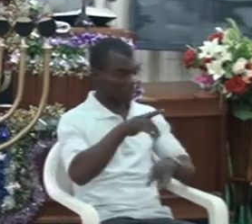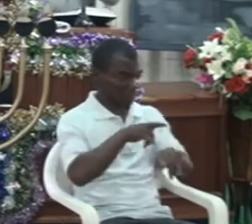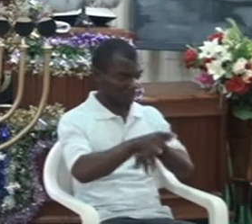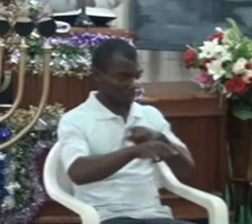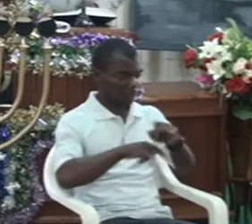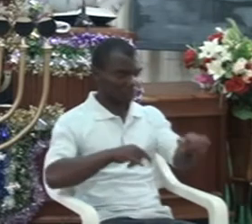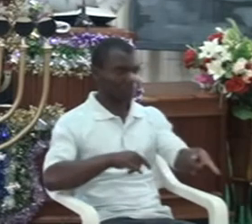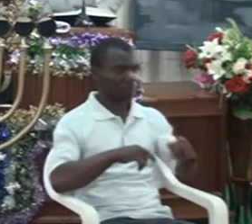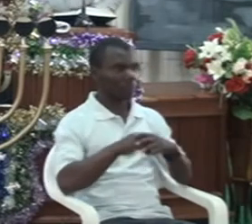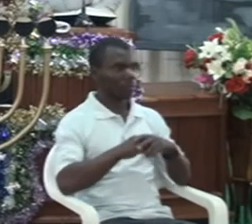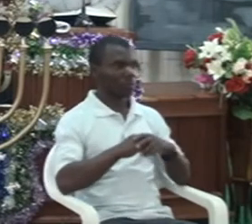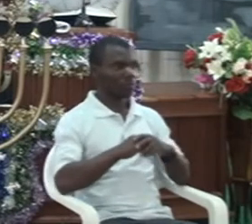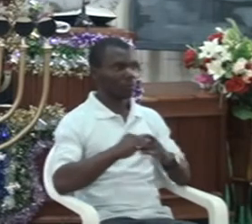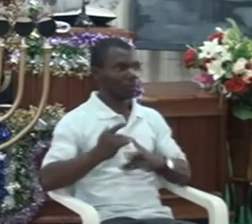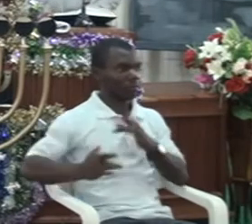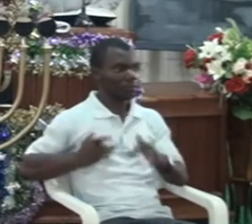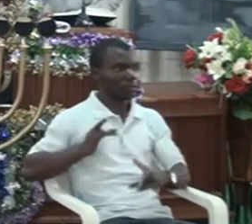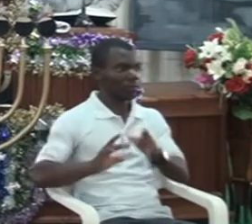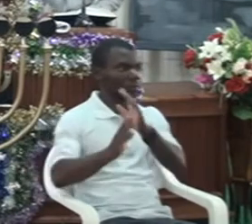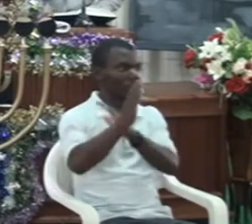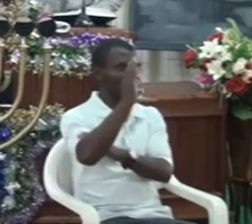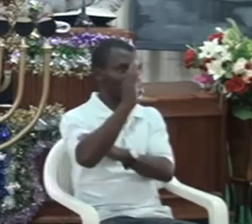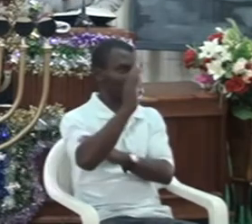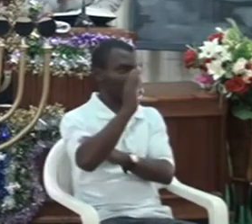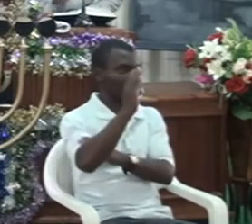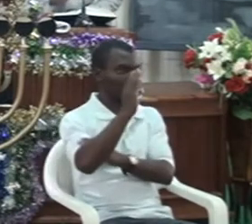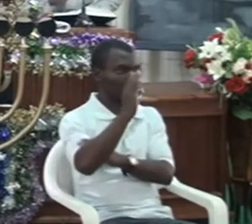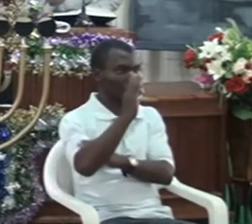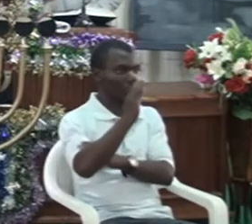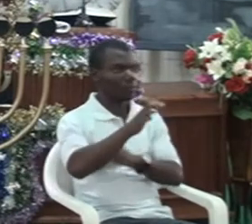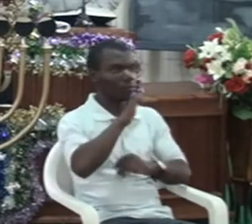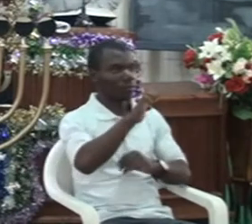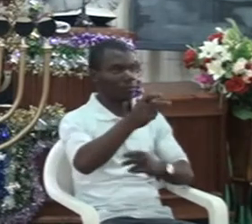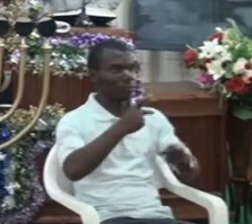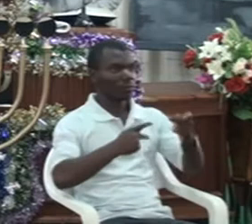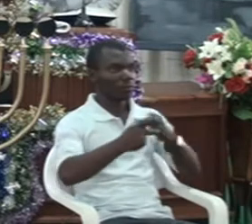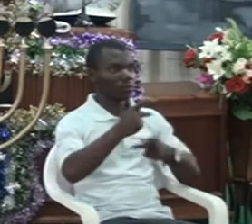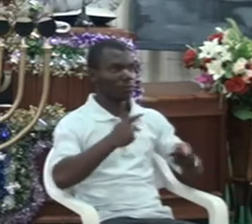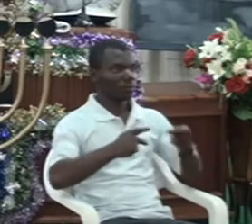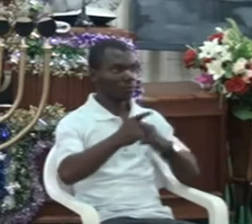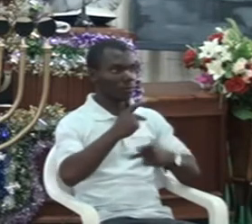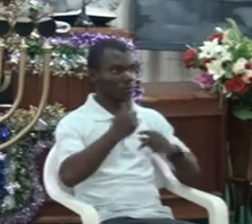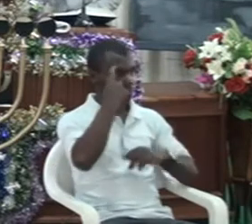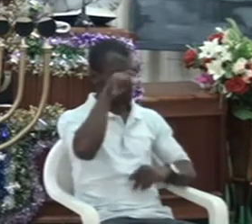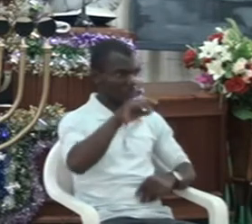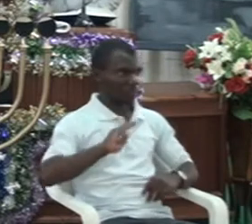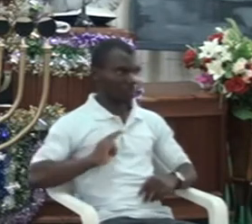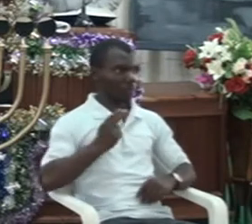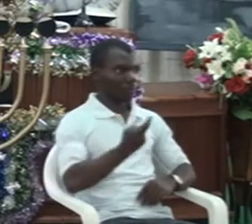C'est un mensonge. La grâce de Dieu, elle est venue pour que